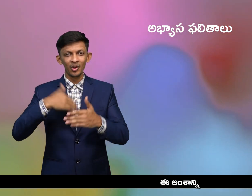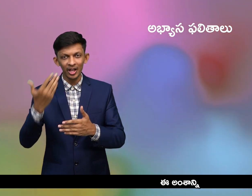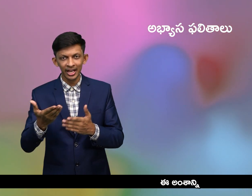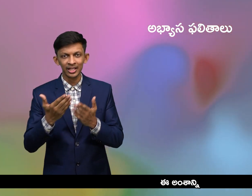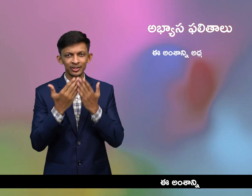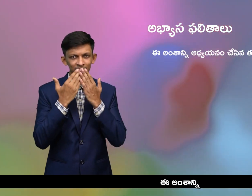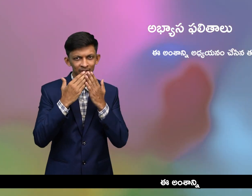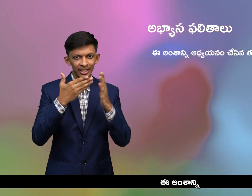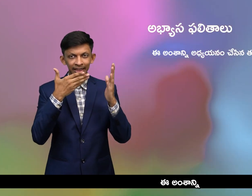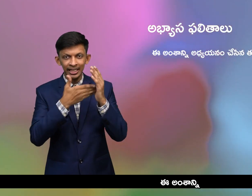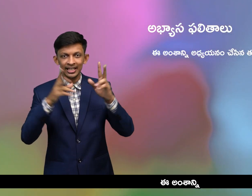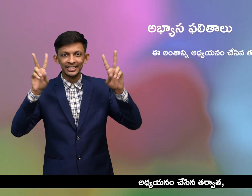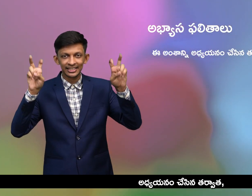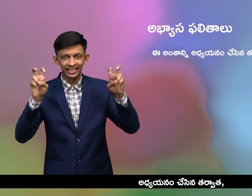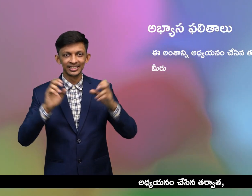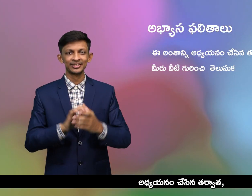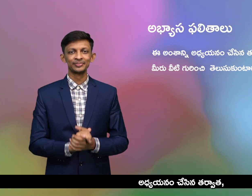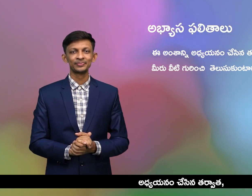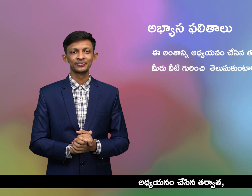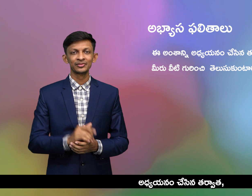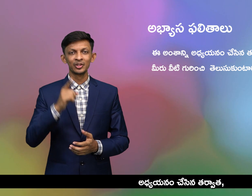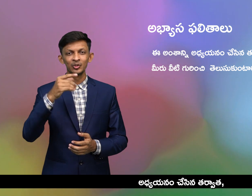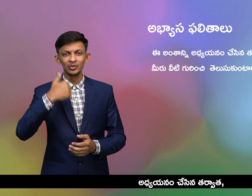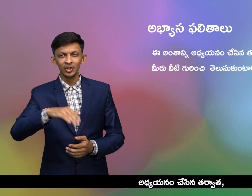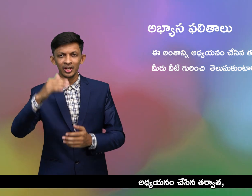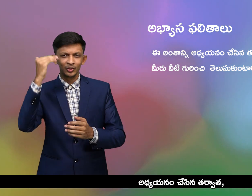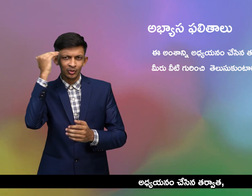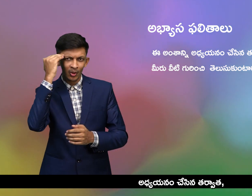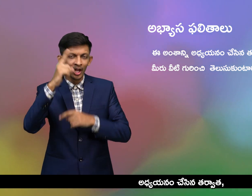ఈ అంశాన్ని అధ్యయనం చేసిన తరువాత మీరు